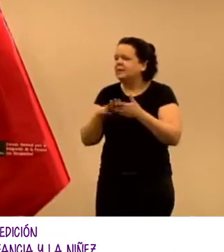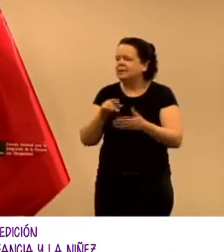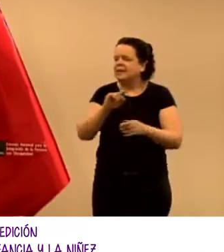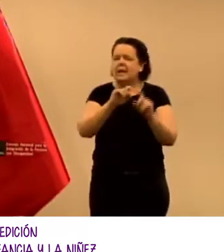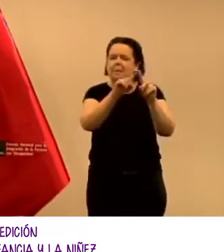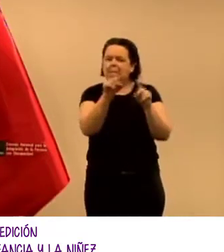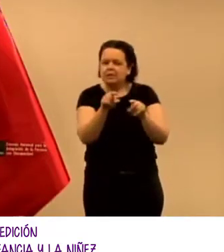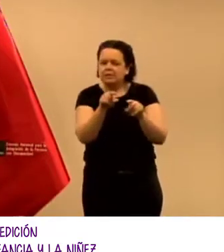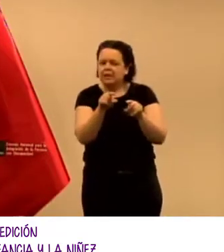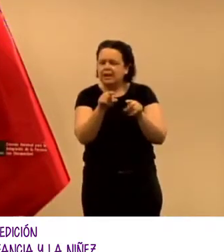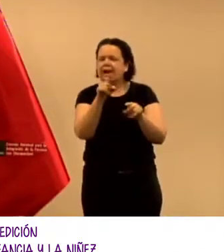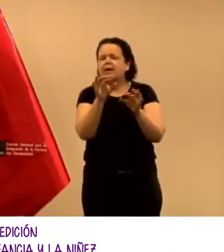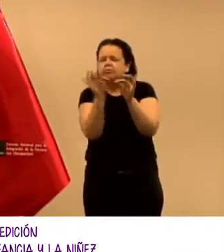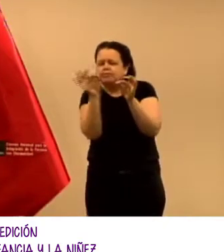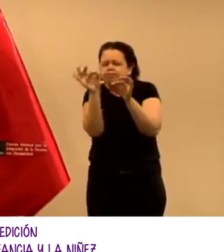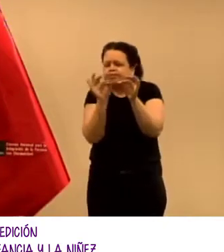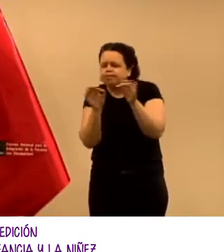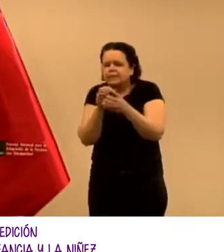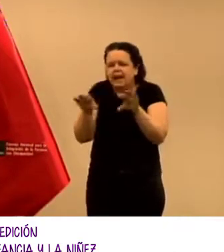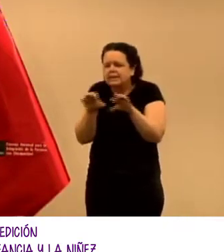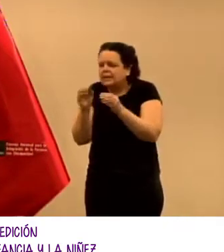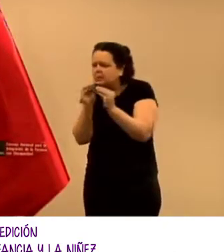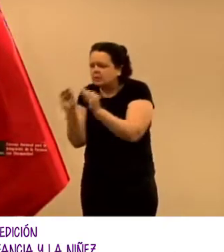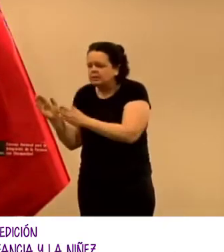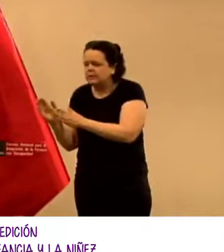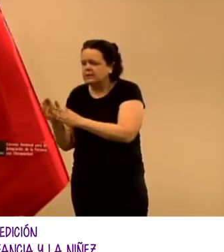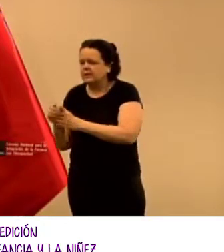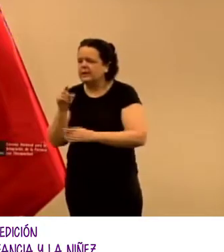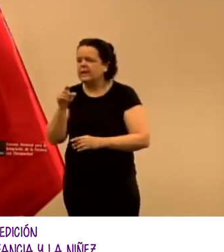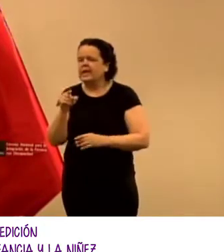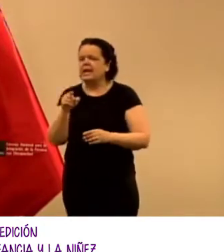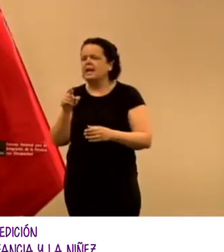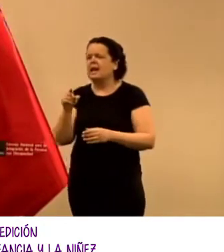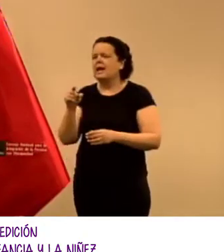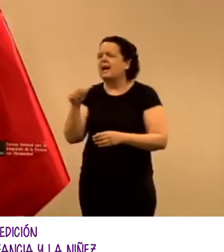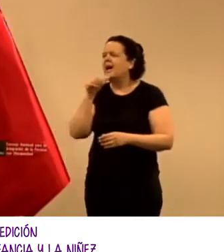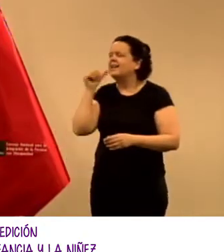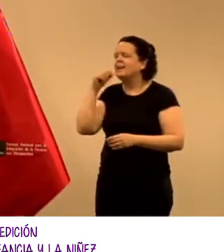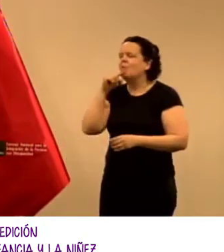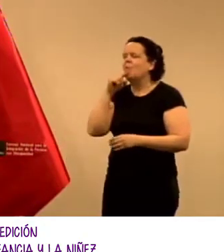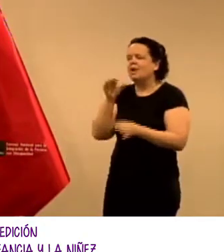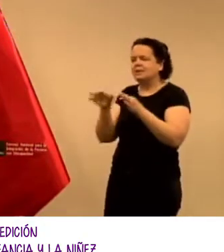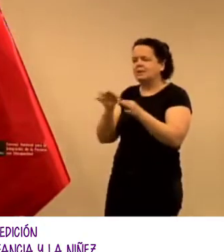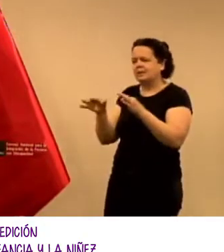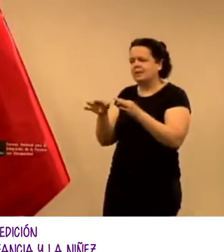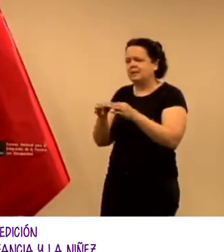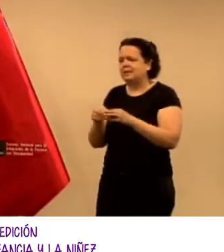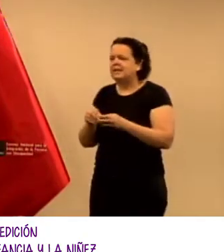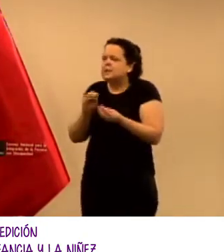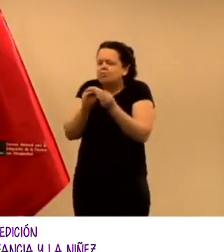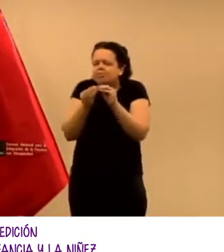Como bien decía ayer Filipa, ¿no? Cuando anticipó ese tema. Y se agregaron y